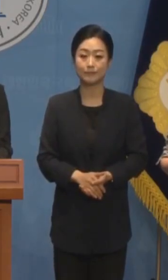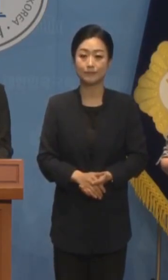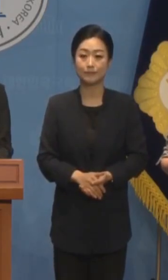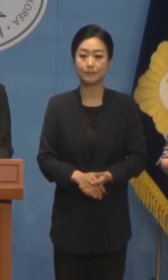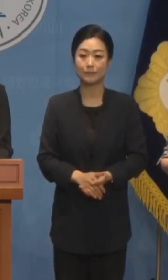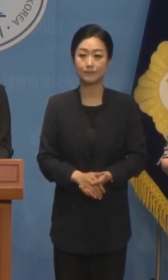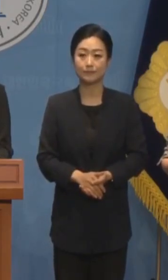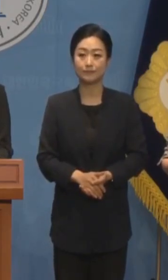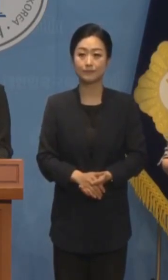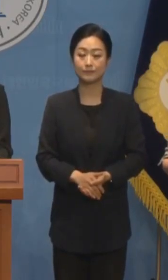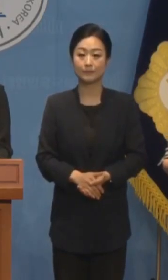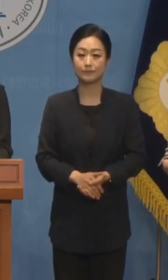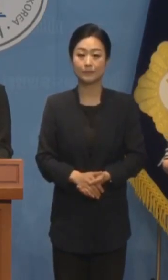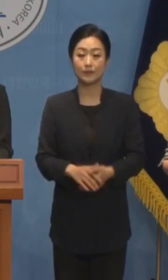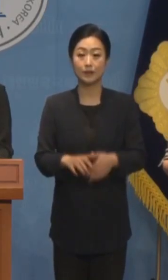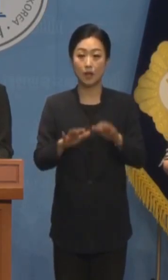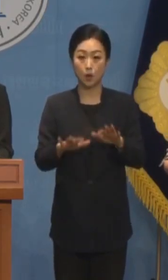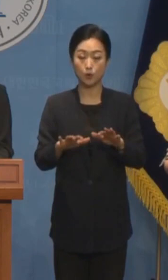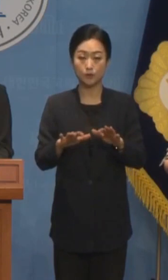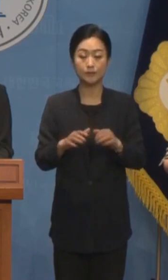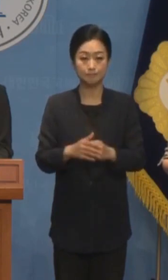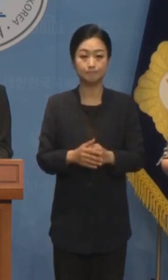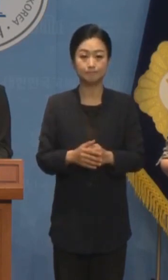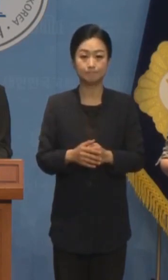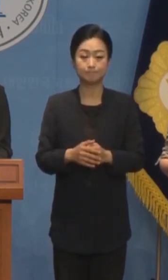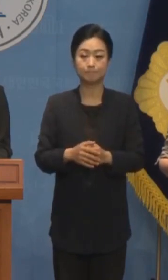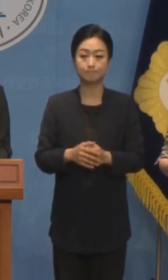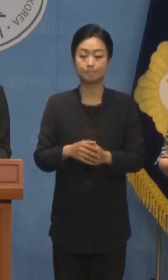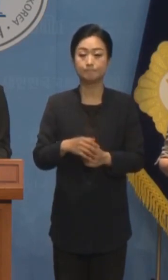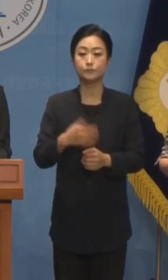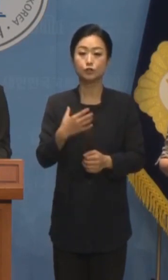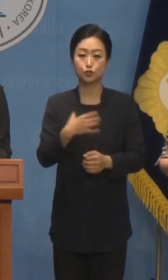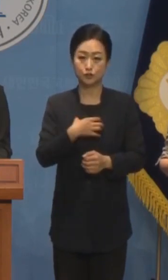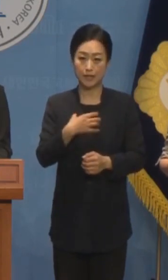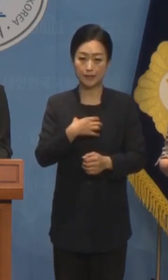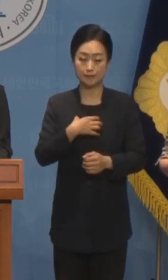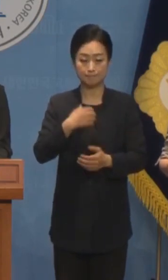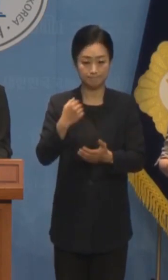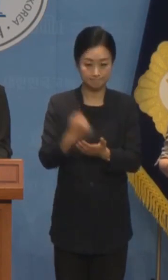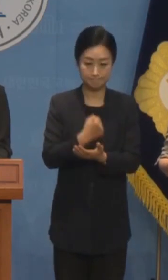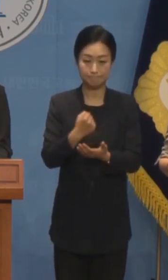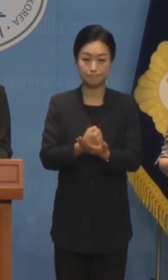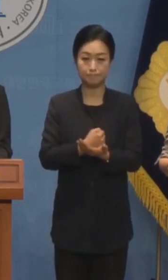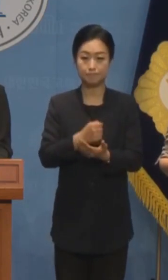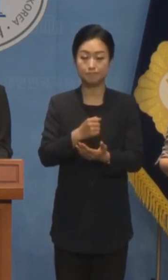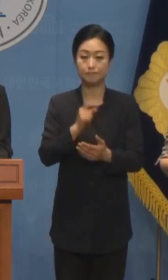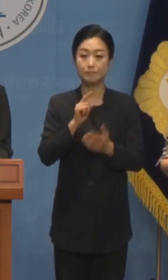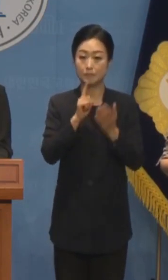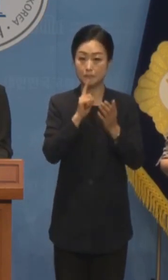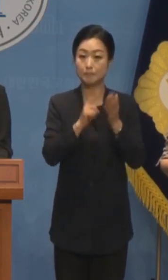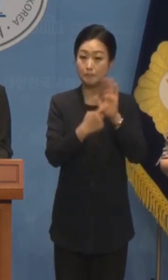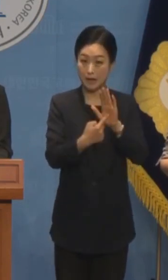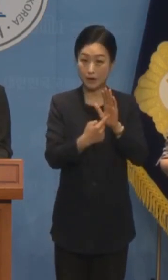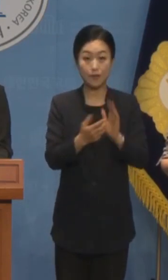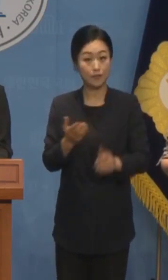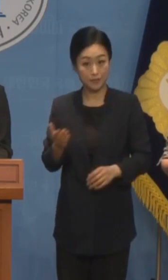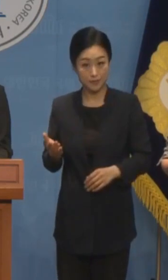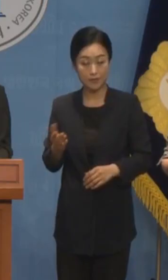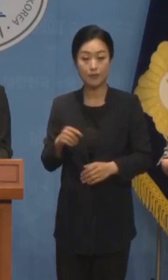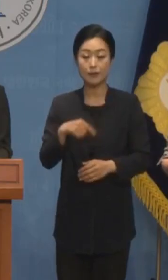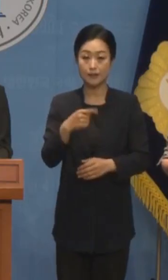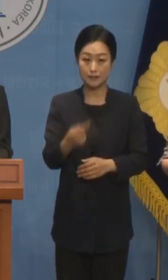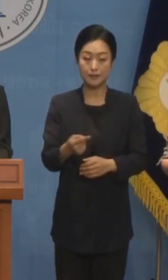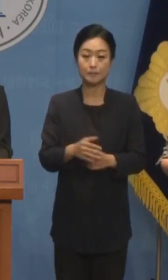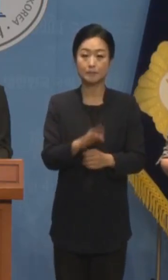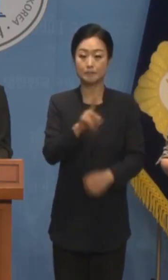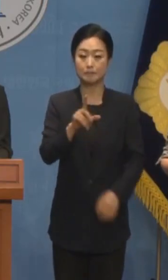순서는요, 규탄 발언이 이어질 텐데요. 제가 먼저 하고, 그 다음에 방학진 민족문제연구소